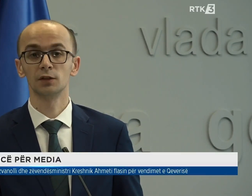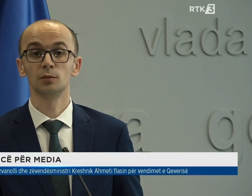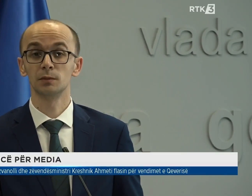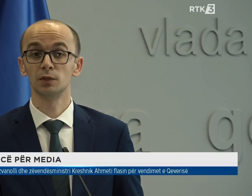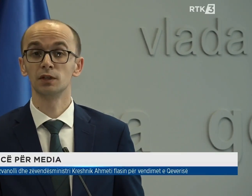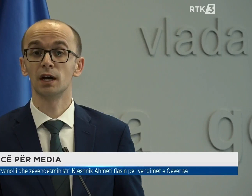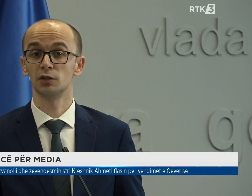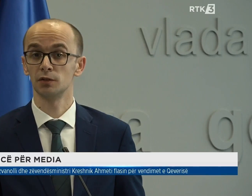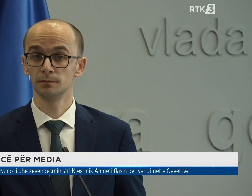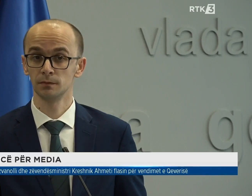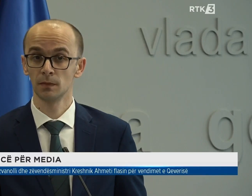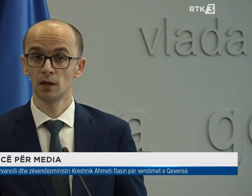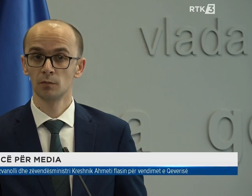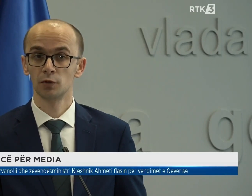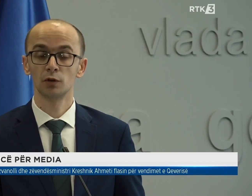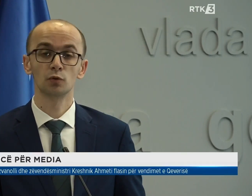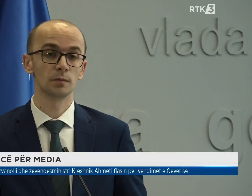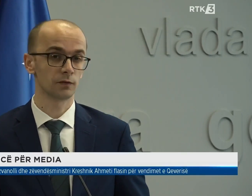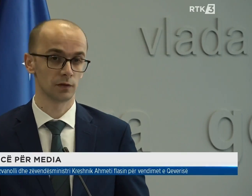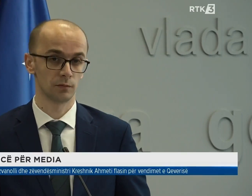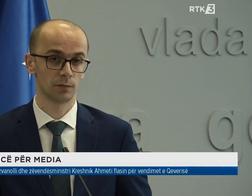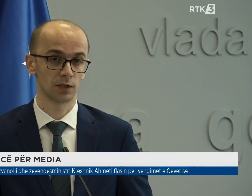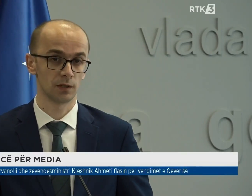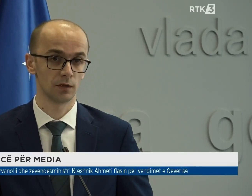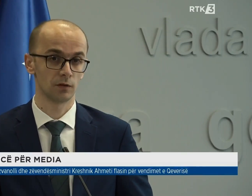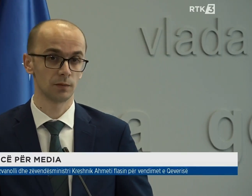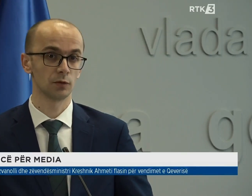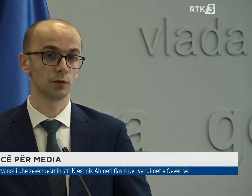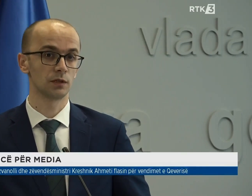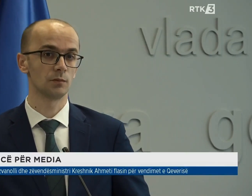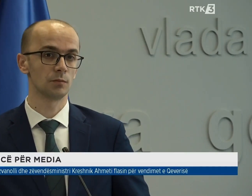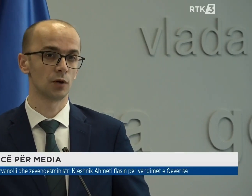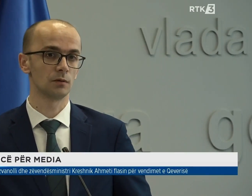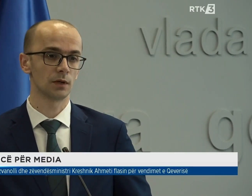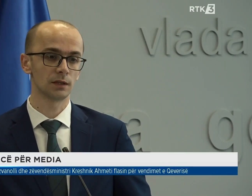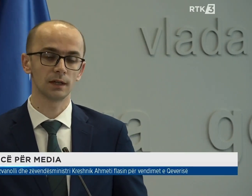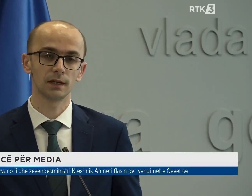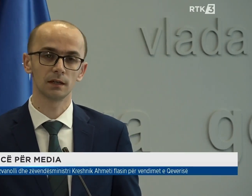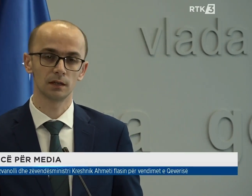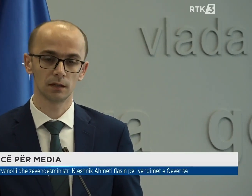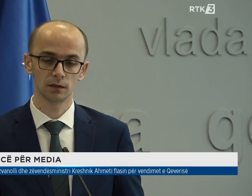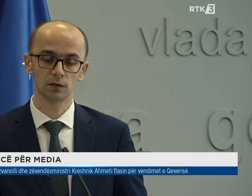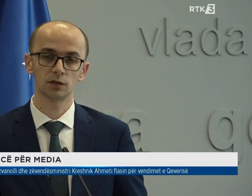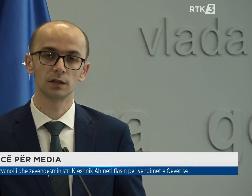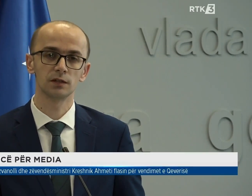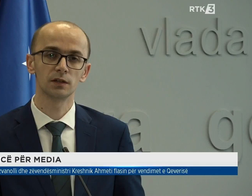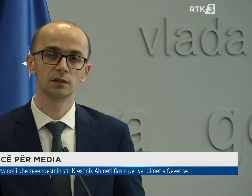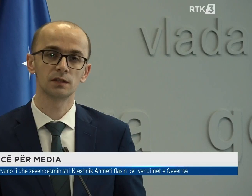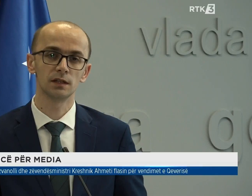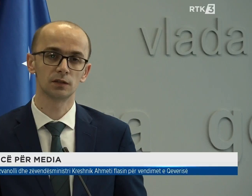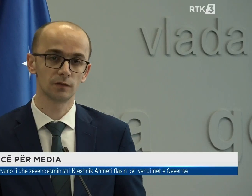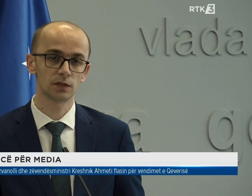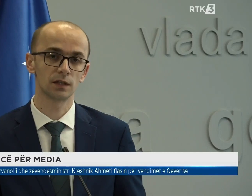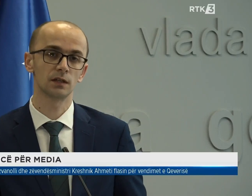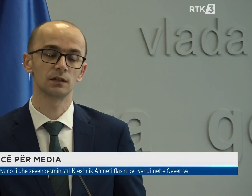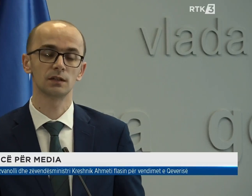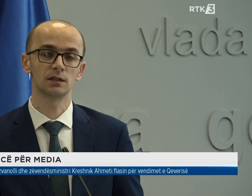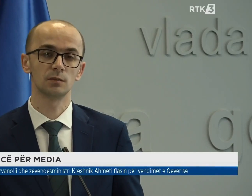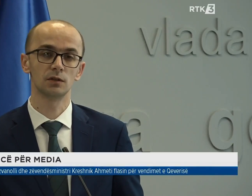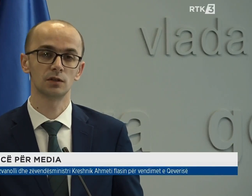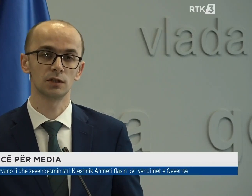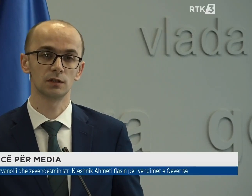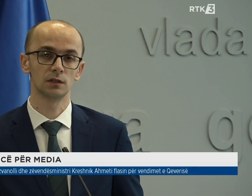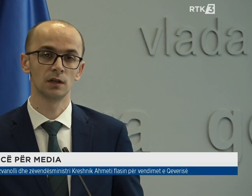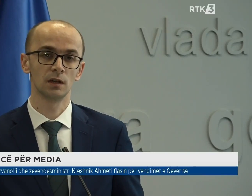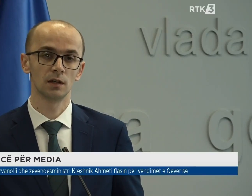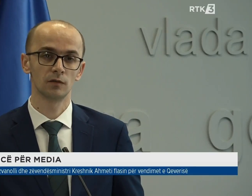një adoptim të njëanshëm, por kjo nuk mjafton për bashkimin evropian, duhet të jemi palë. Prandaj është një rëndësie të veçantë antarësimi